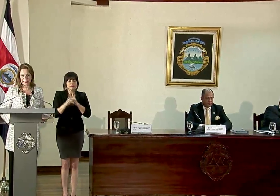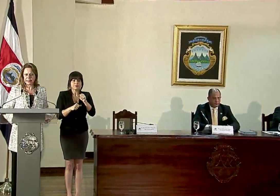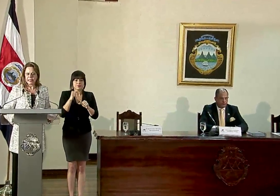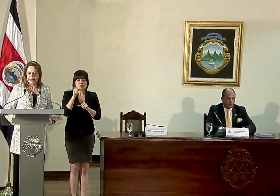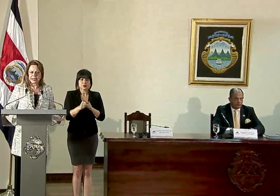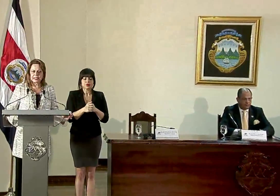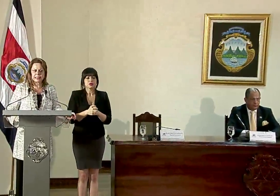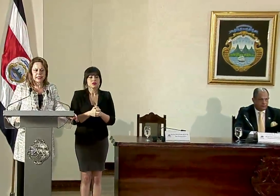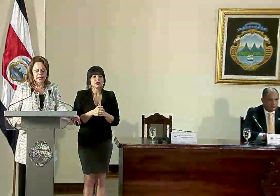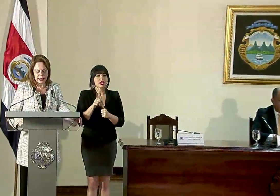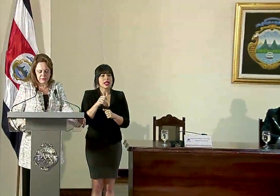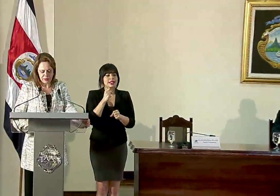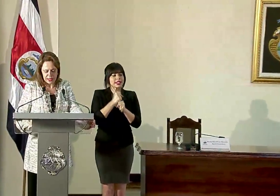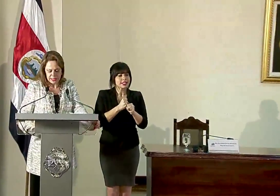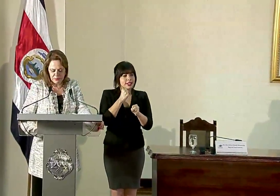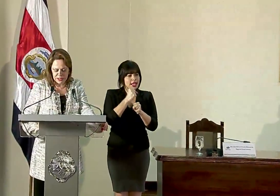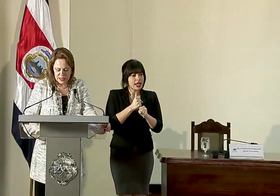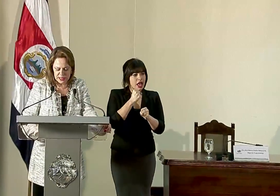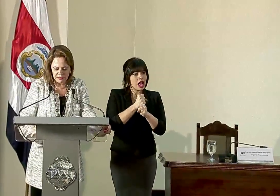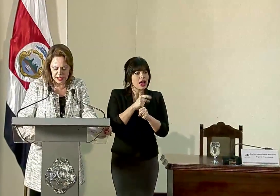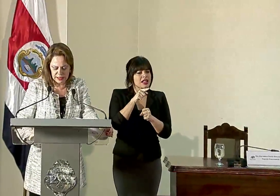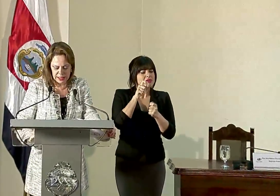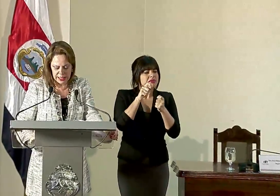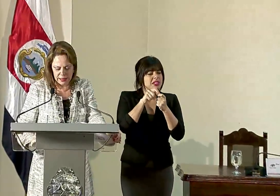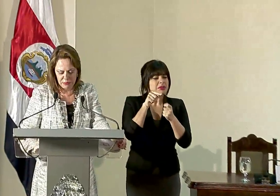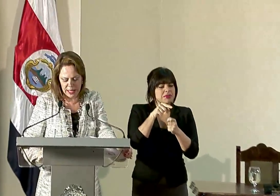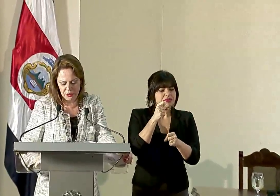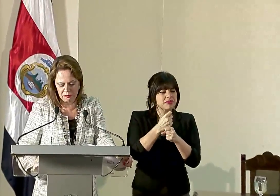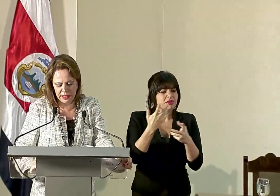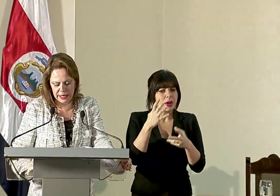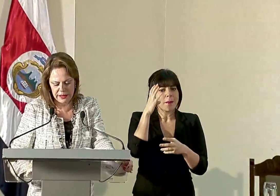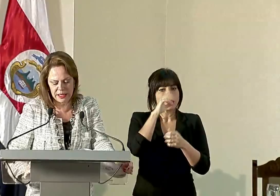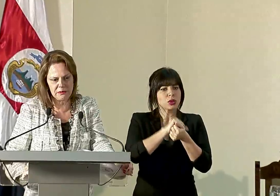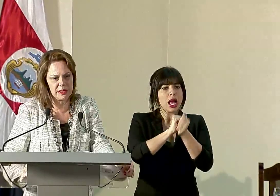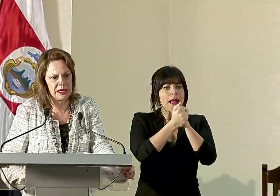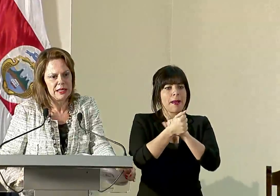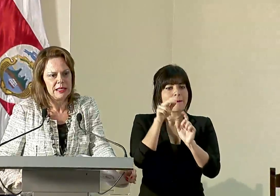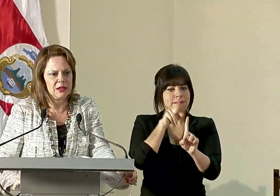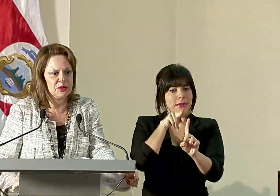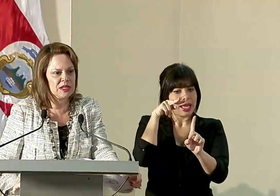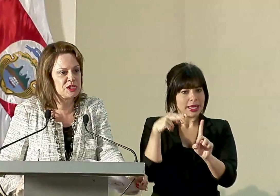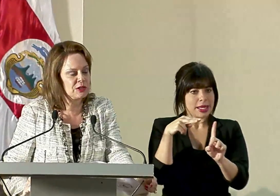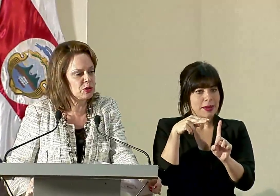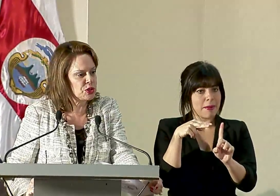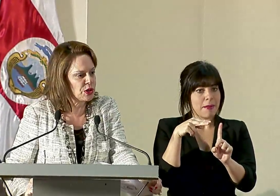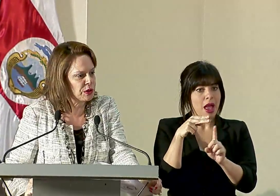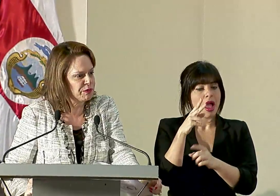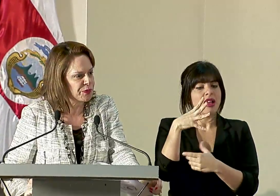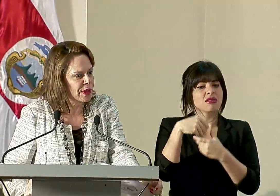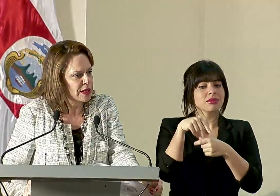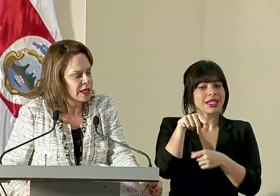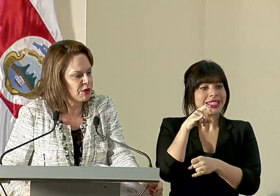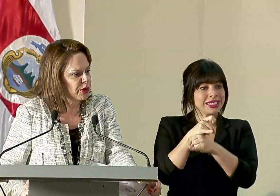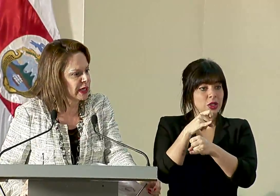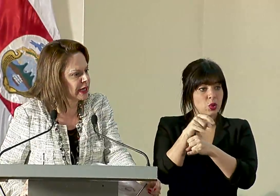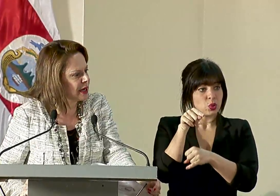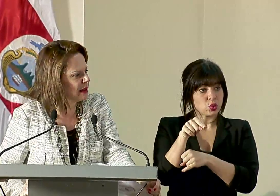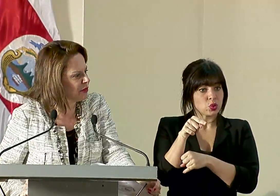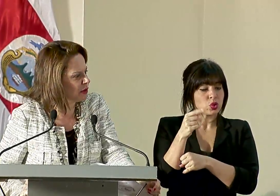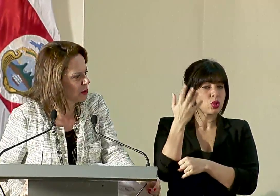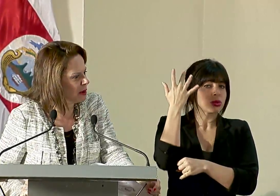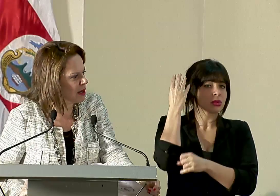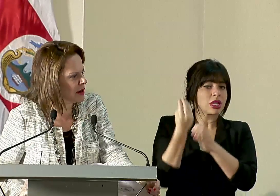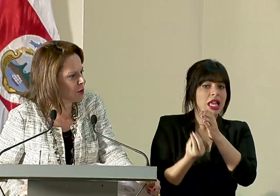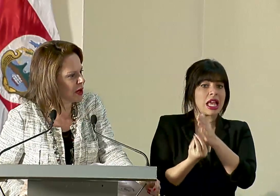adelante esta tarea de precisamente cambiar un paradigma de una institución que fue